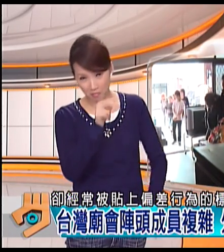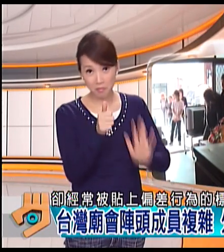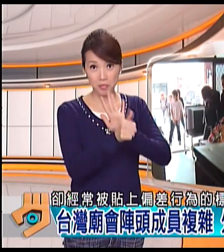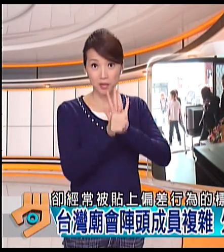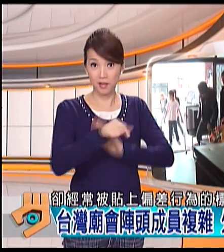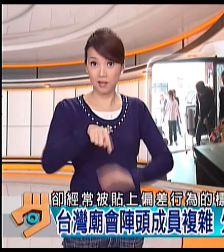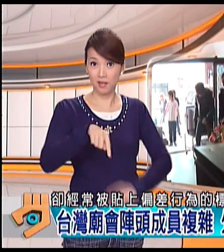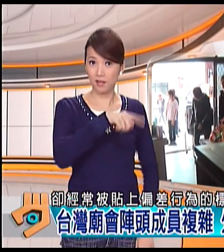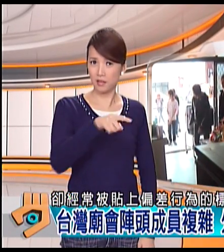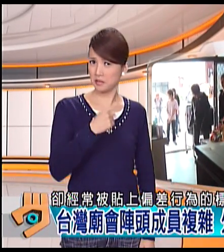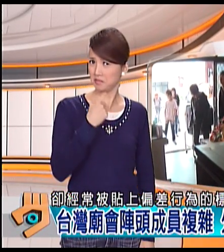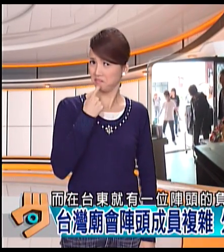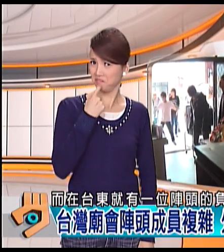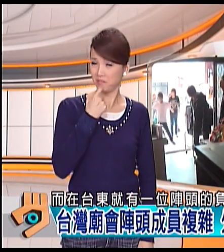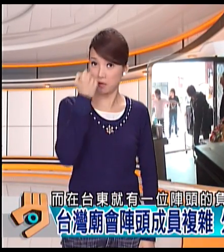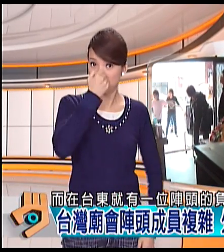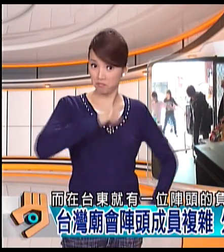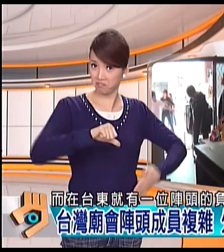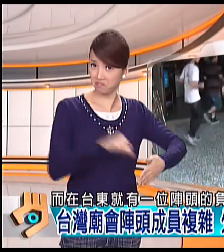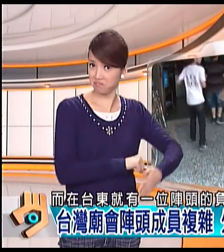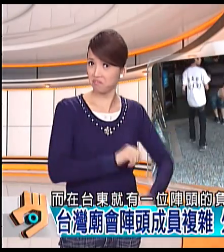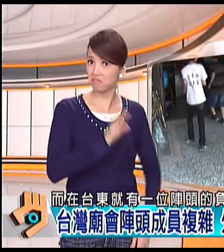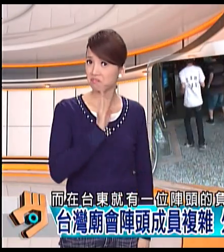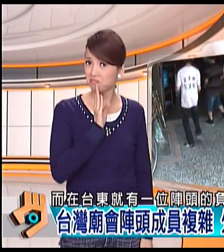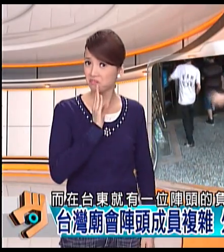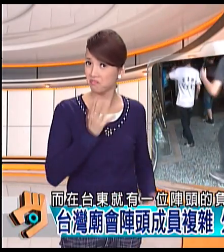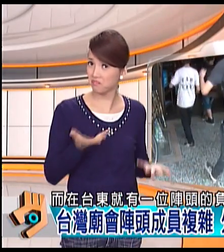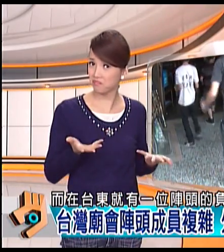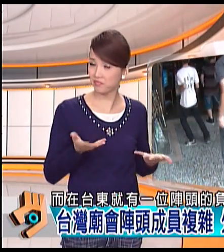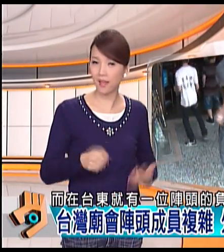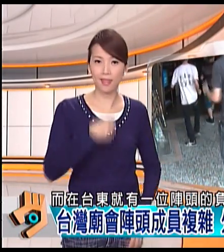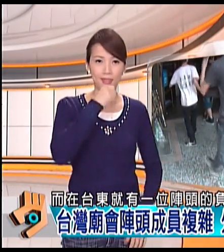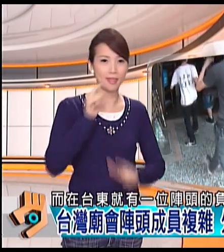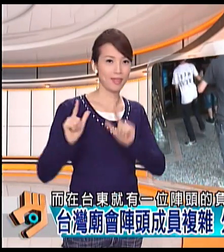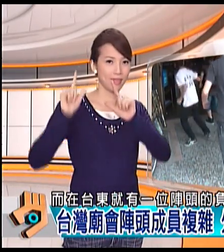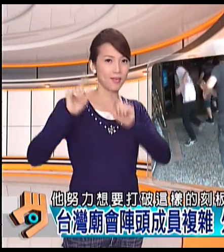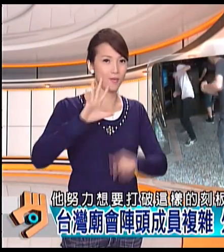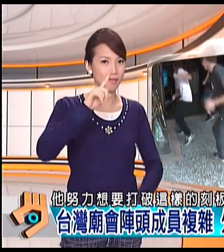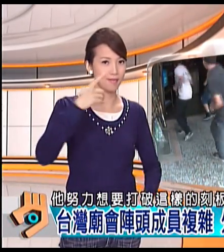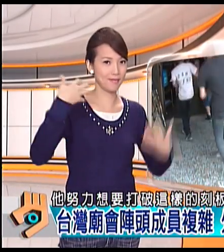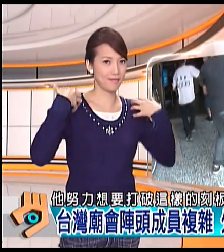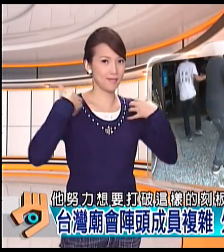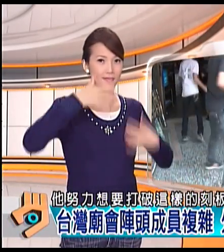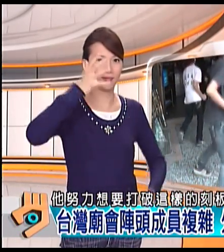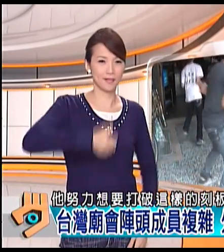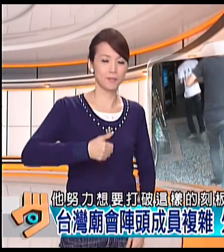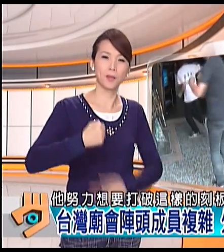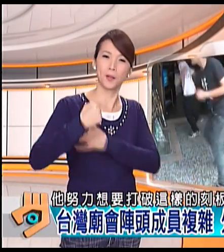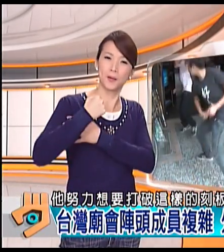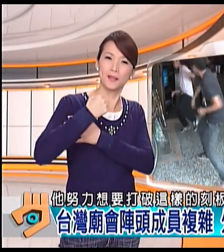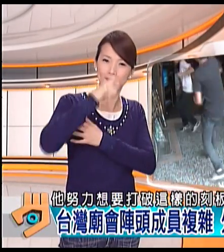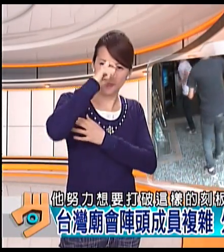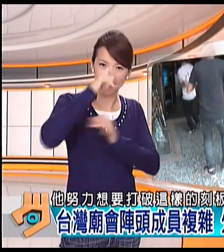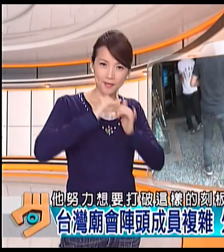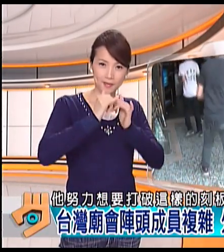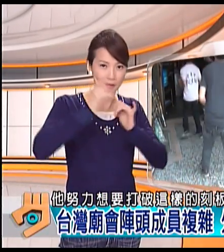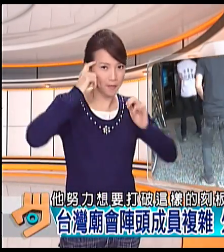签。而在台东，就有一位阵头的负责人，他努力想要打破这样的刻板印